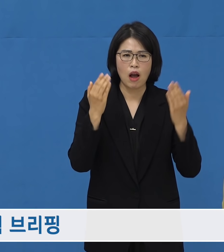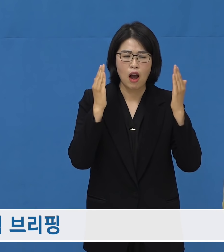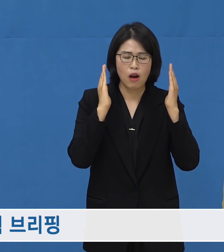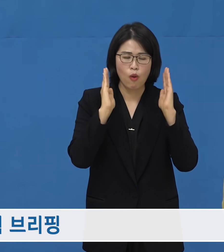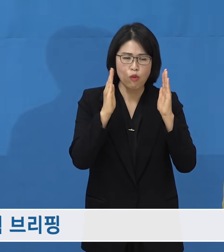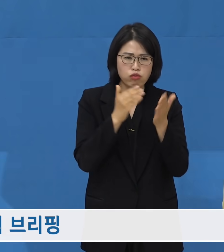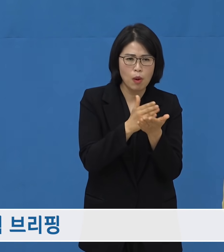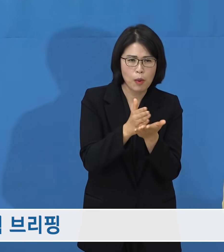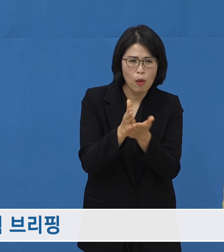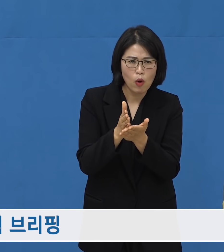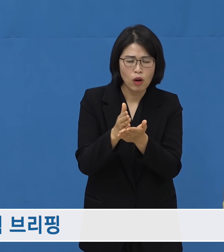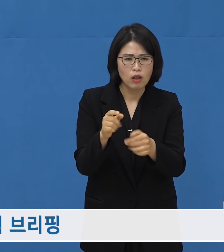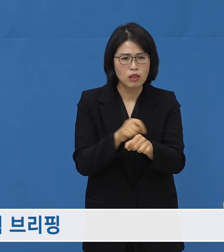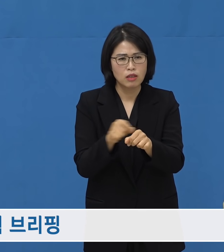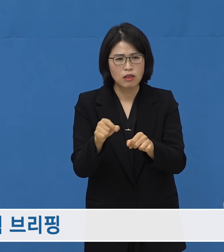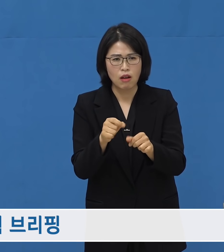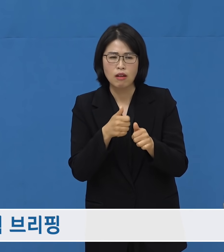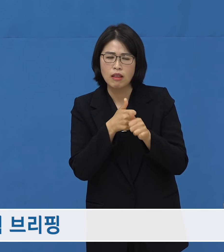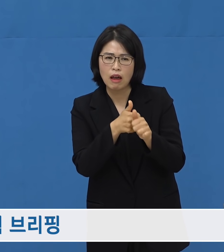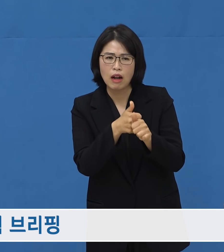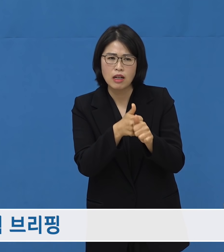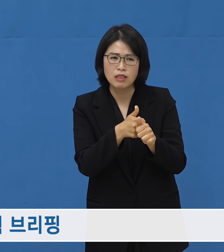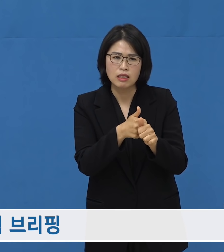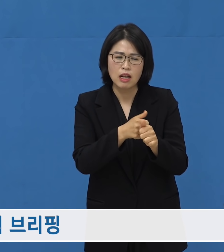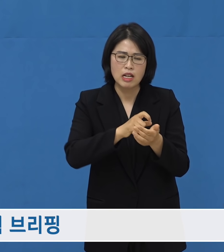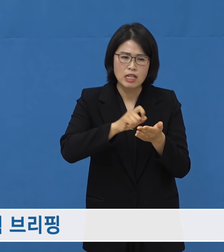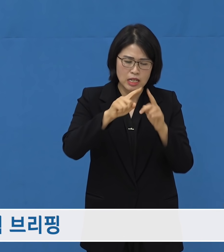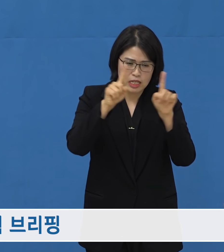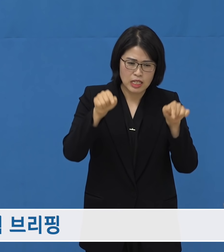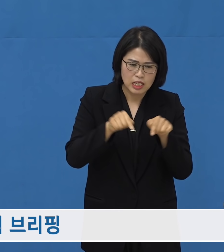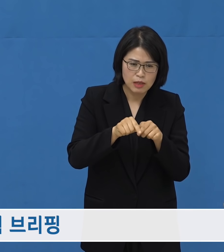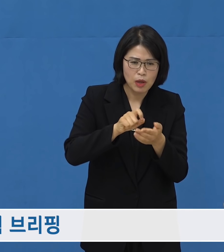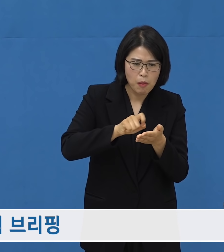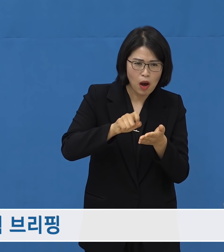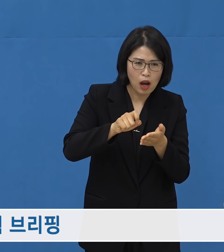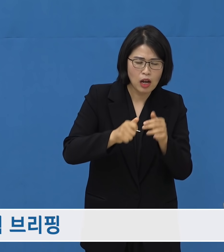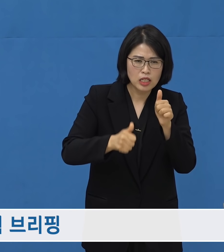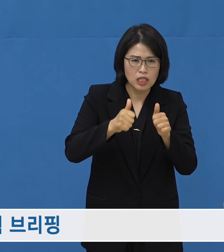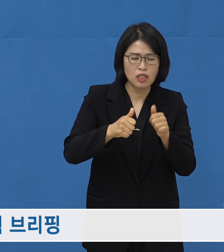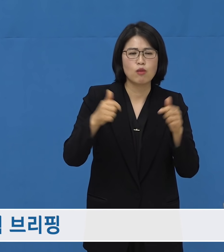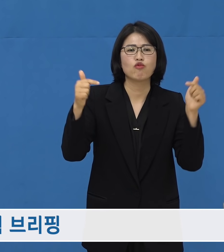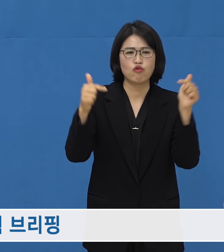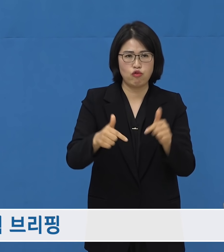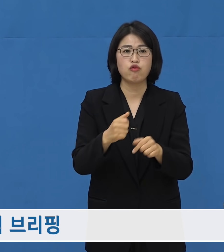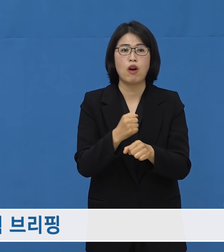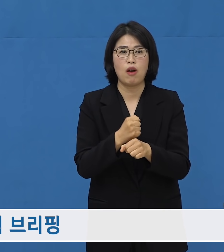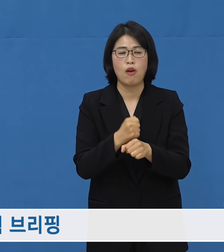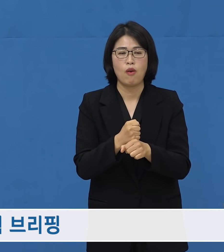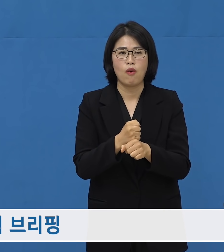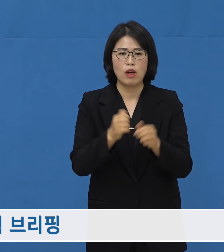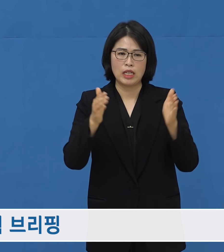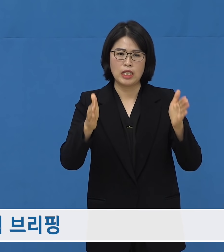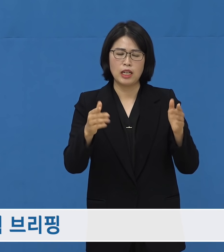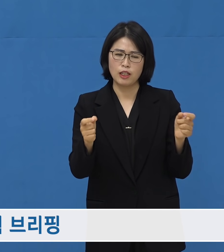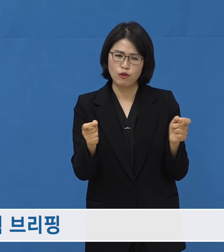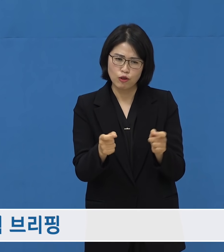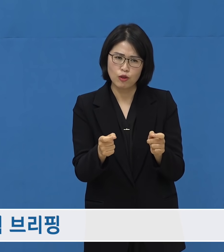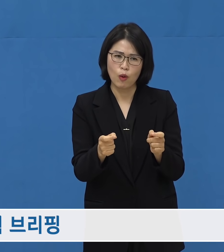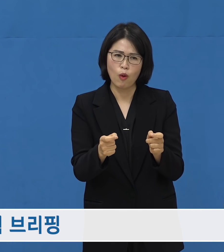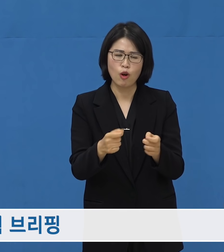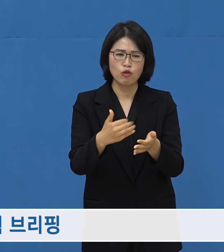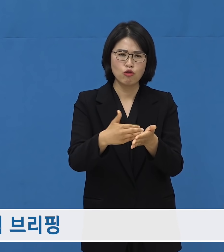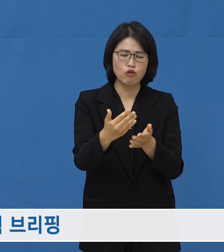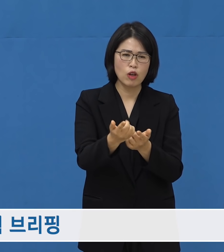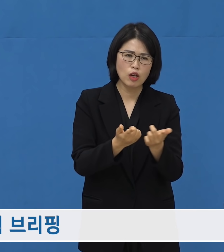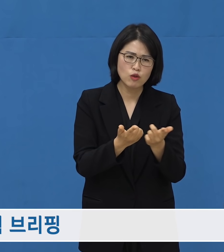감안해 지필평가 실시 과목수를 축소하고 기간을 최소화하며 횟수